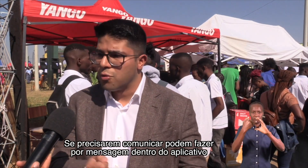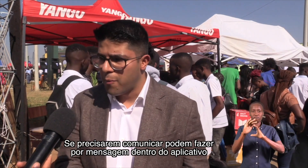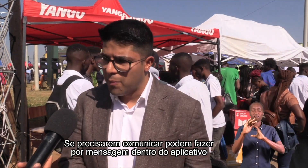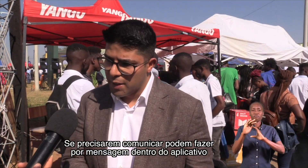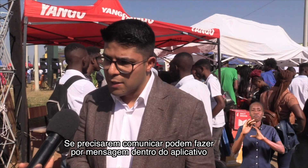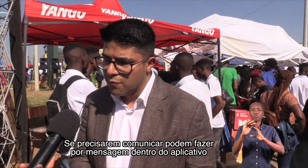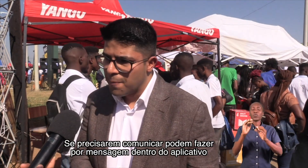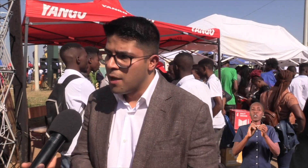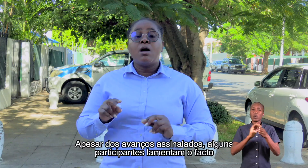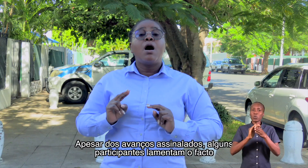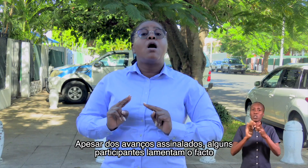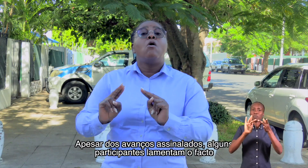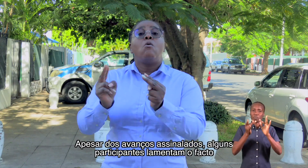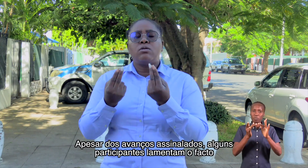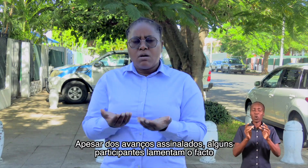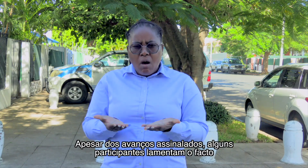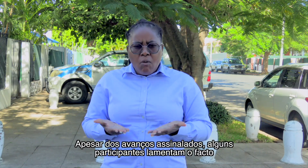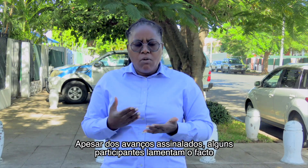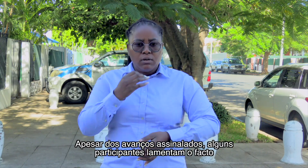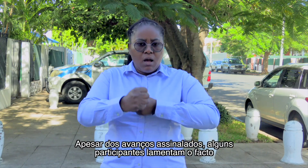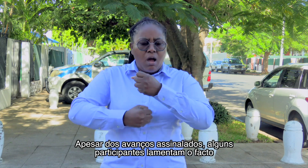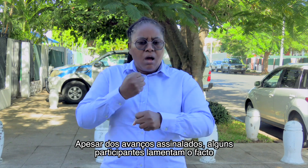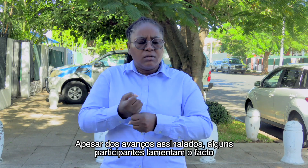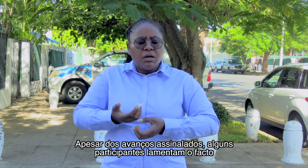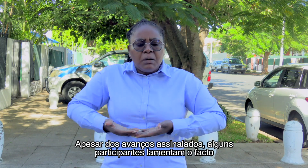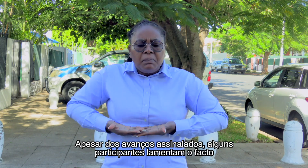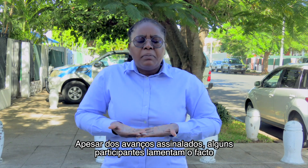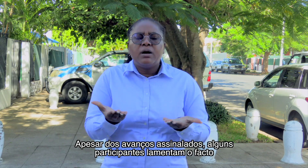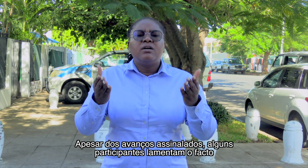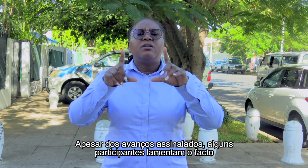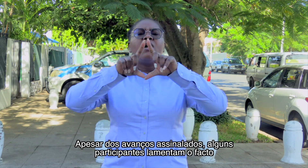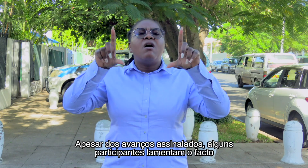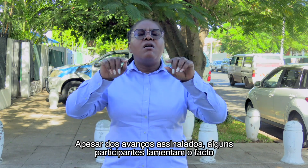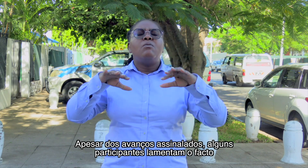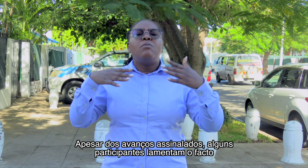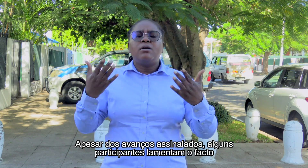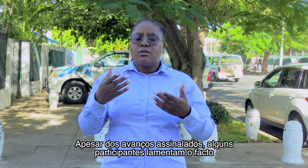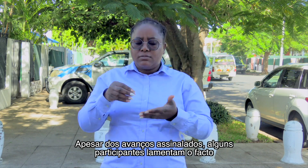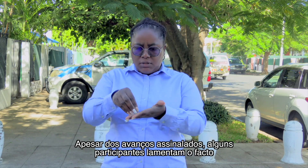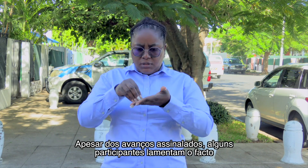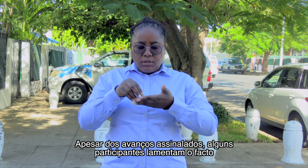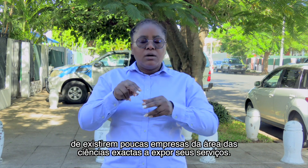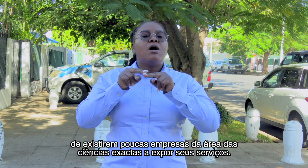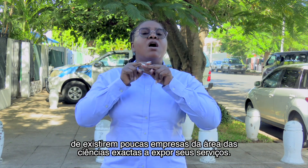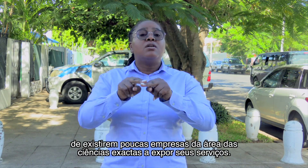próprio aplicativo. Apesar dos avanços assinalados, alguns participantes lamentam o fato de existir